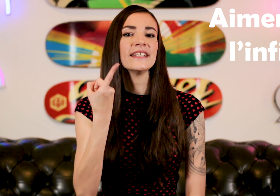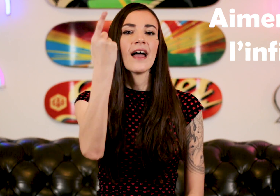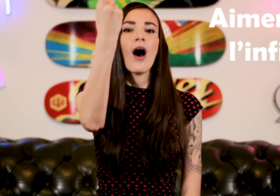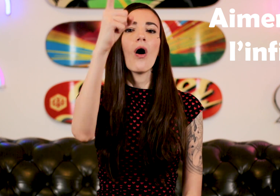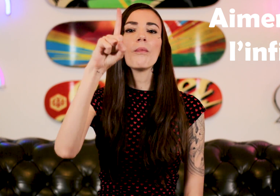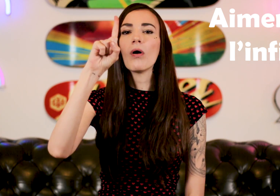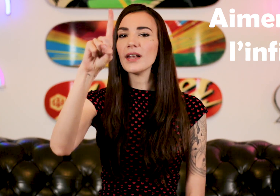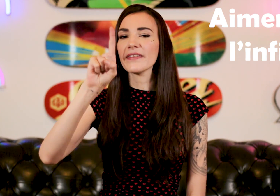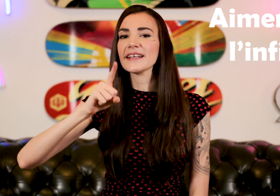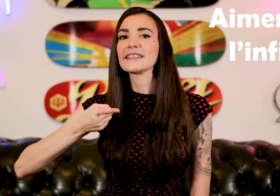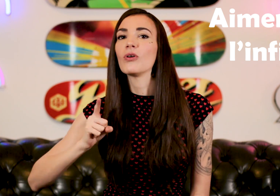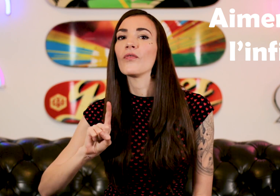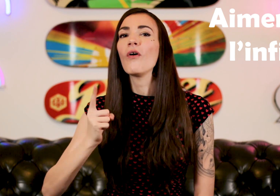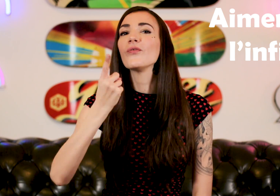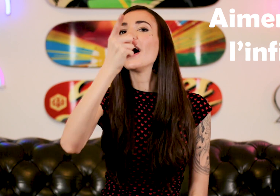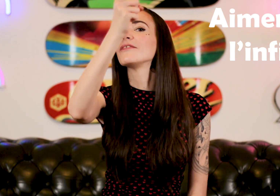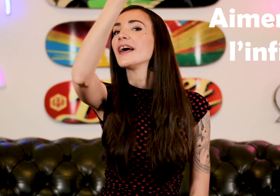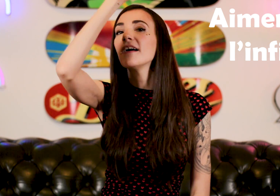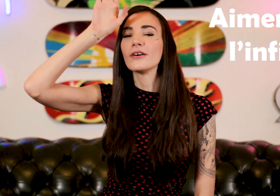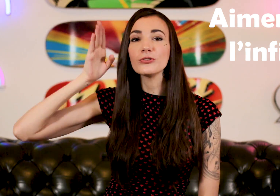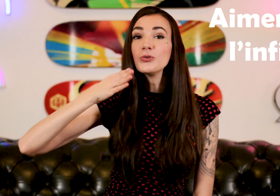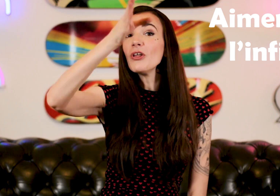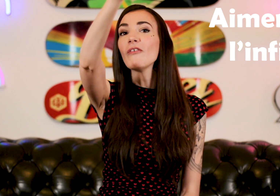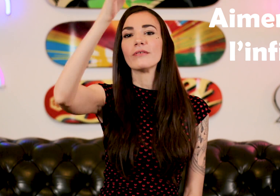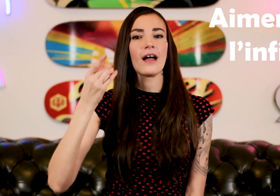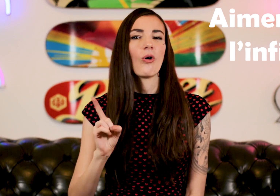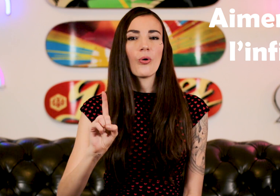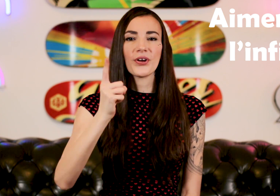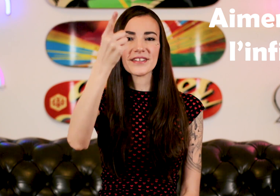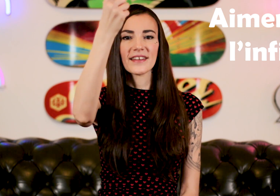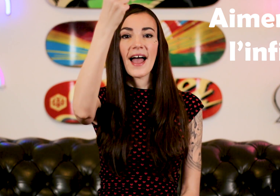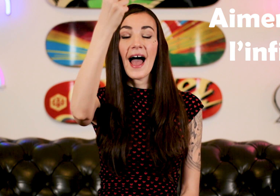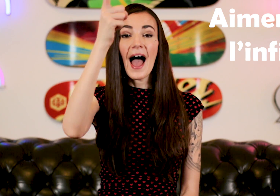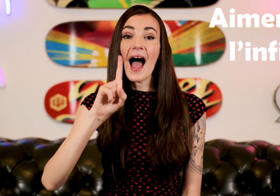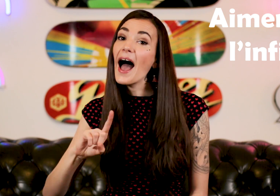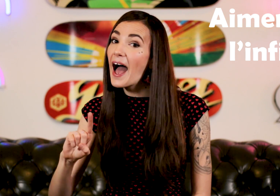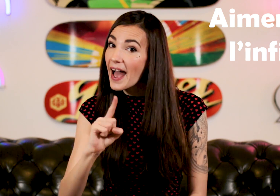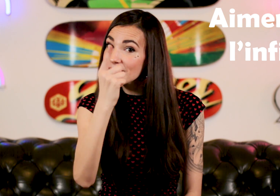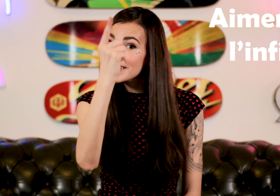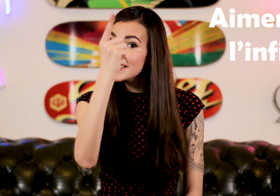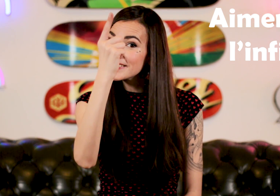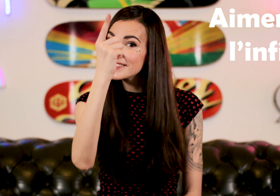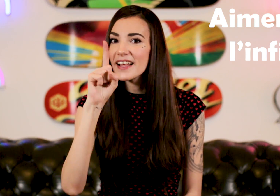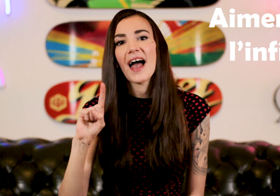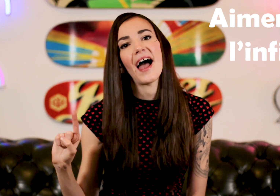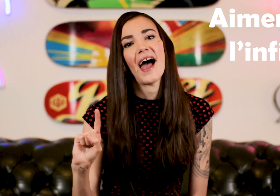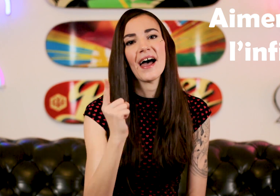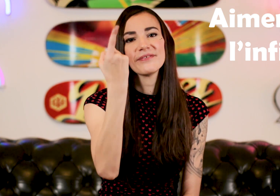infini, on prend l'index que l'on envoie vers tout devant. Oui. Infini,